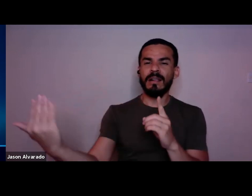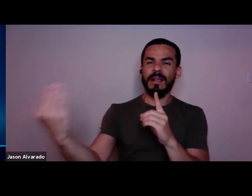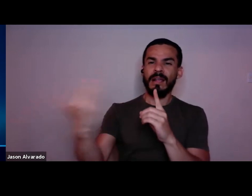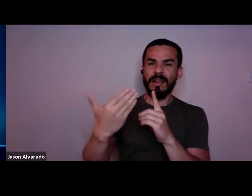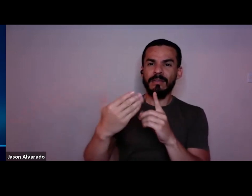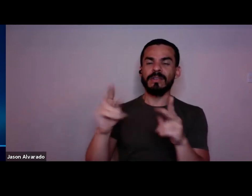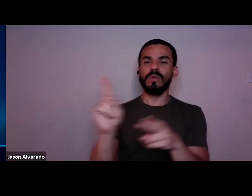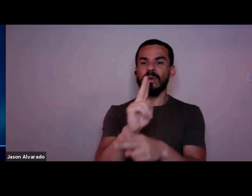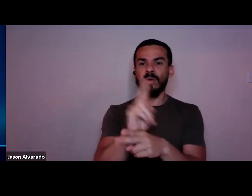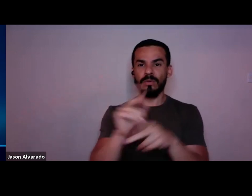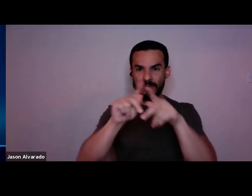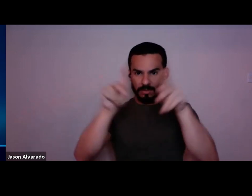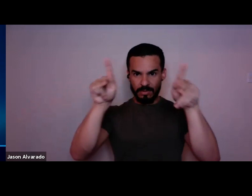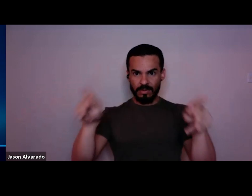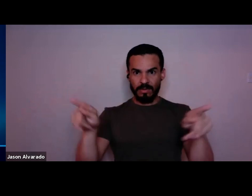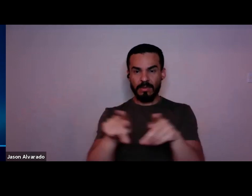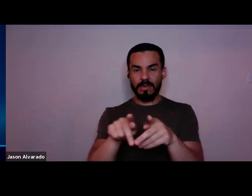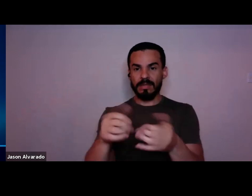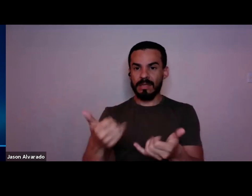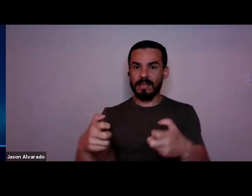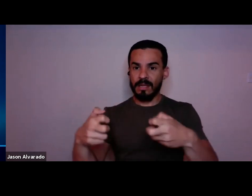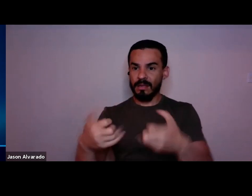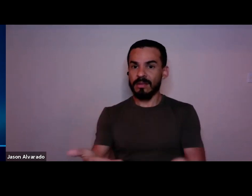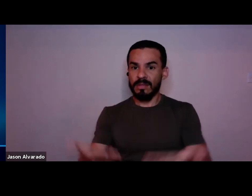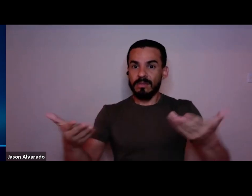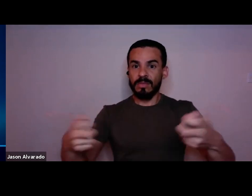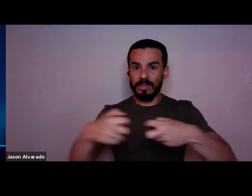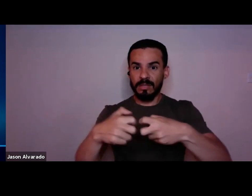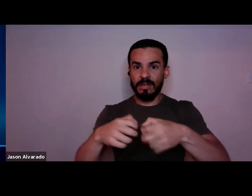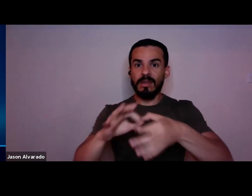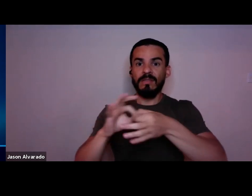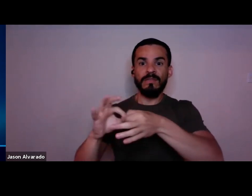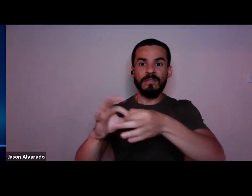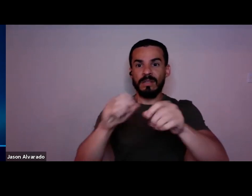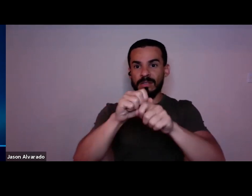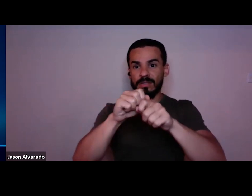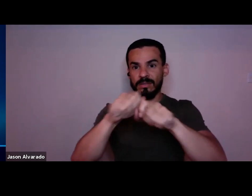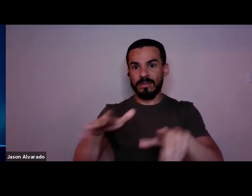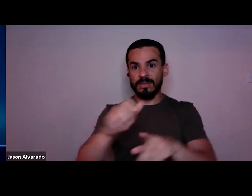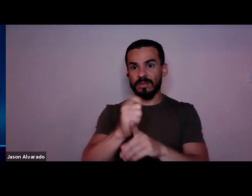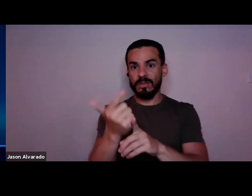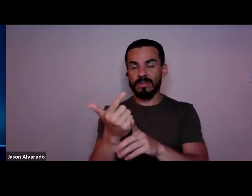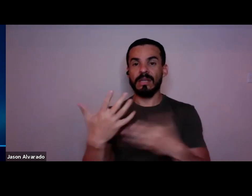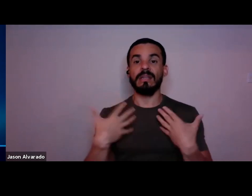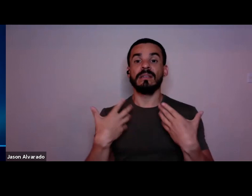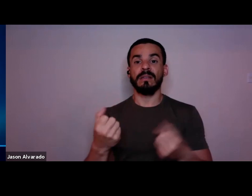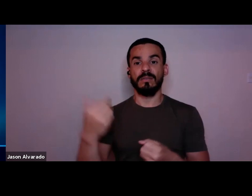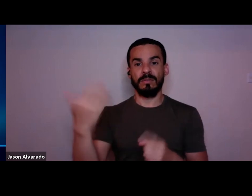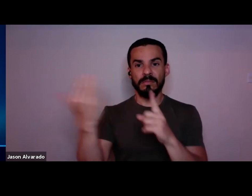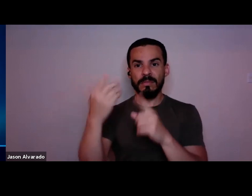pantallas dispositivos electrónicos redes sociales en la salud mental de las personas